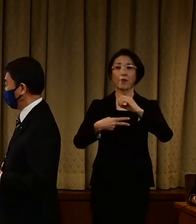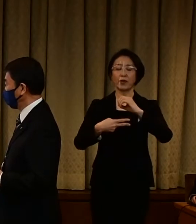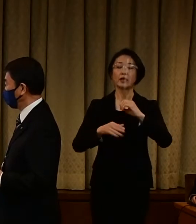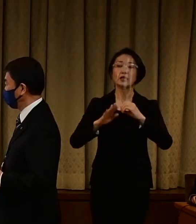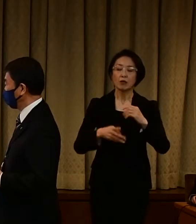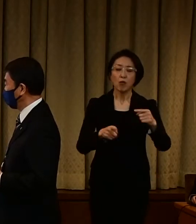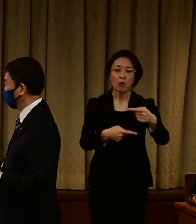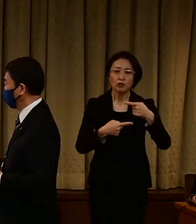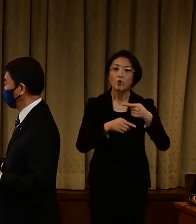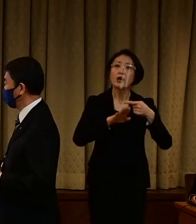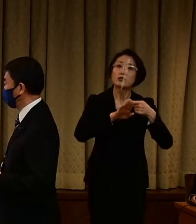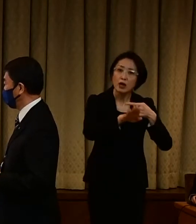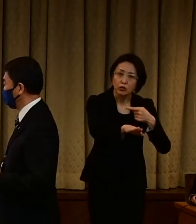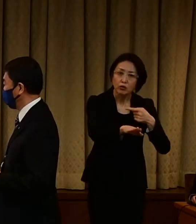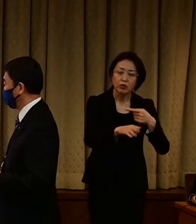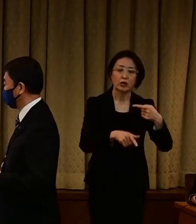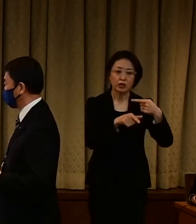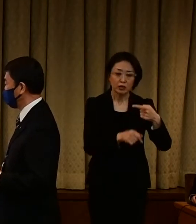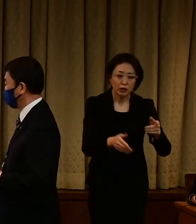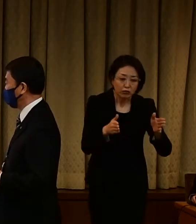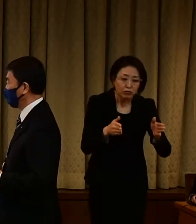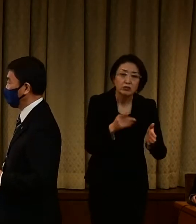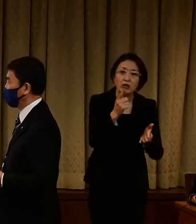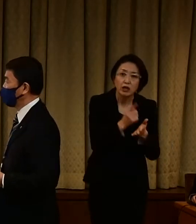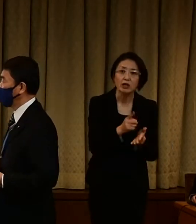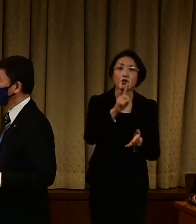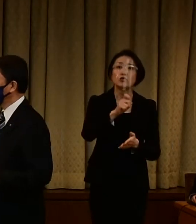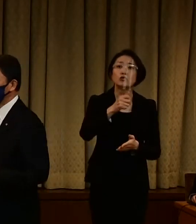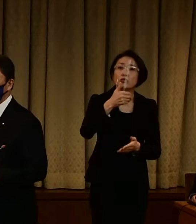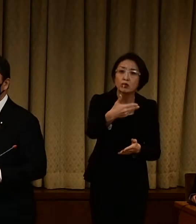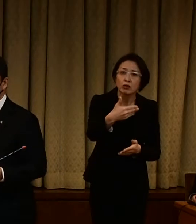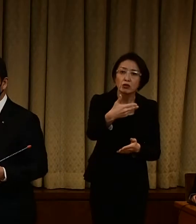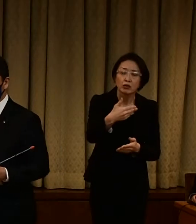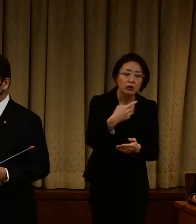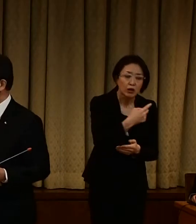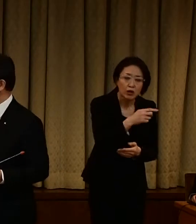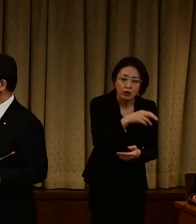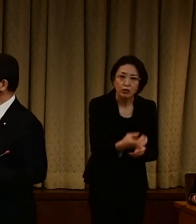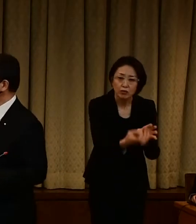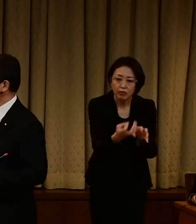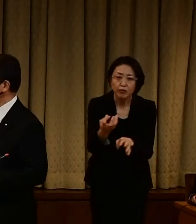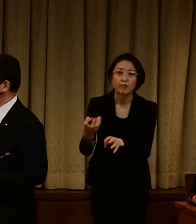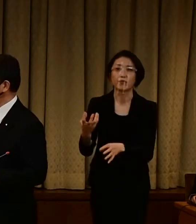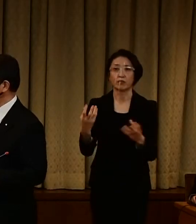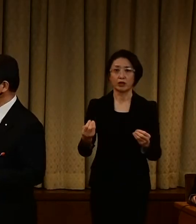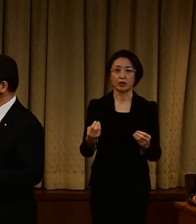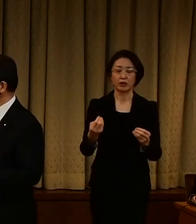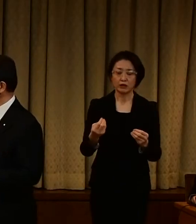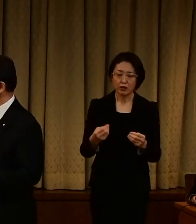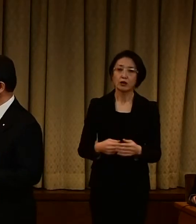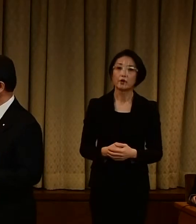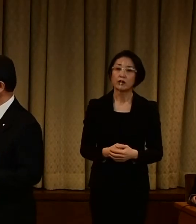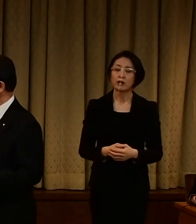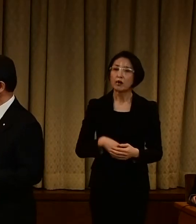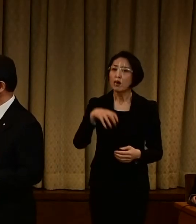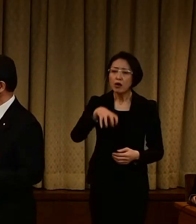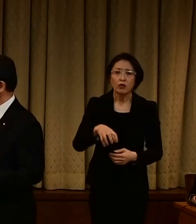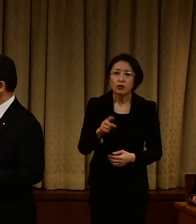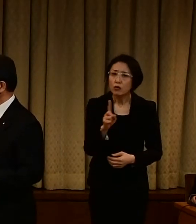ましてから今月だけで19件のクラスターが発生をしております。その内訳を見てみますと、次お願いいた